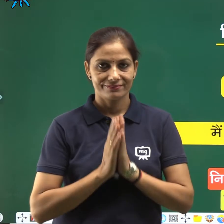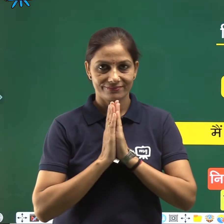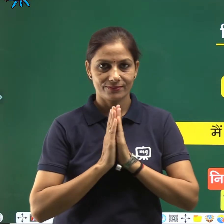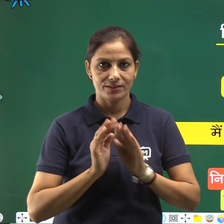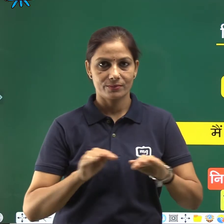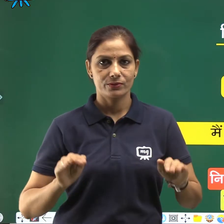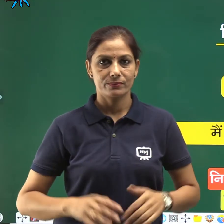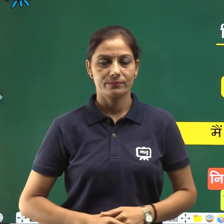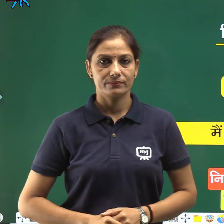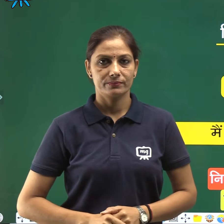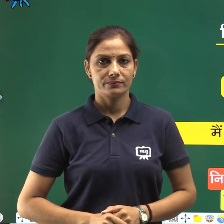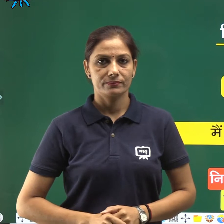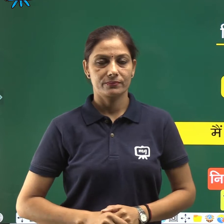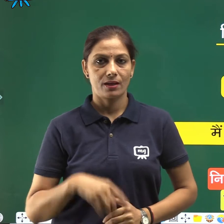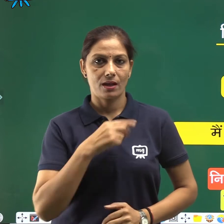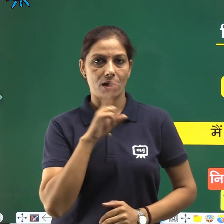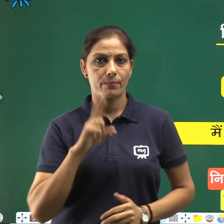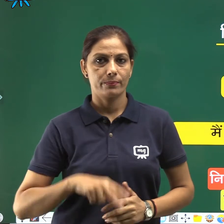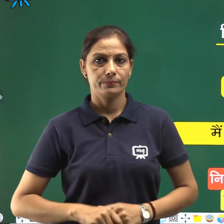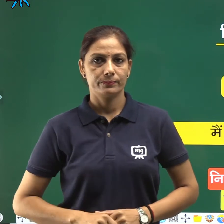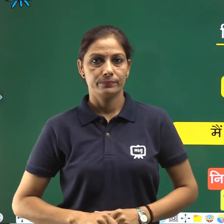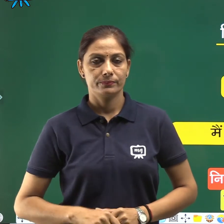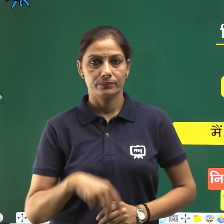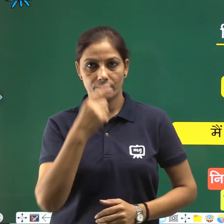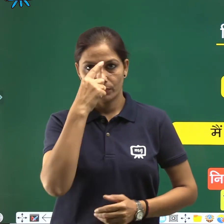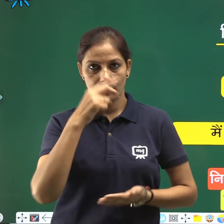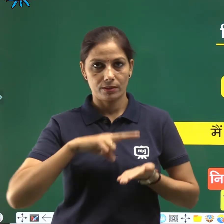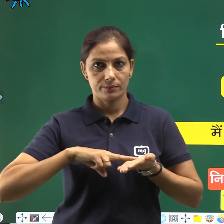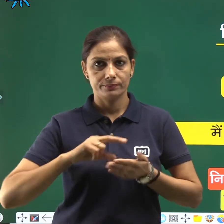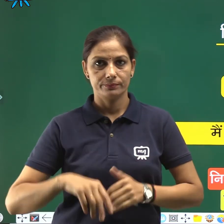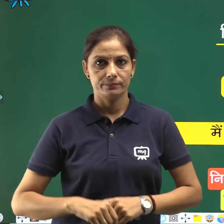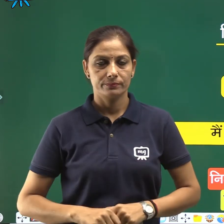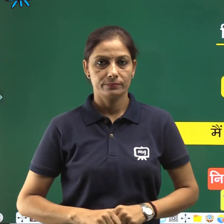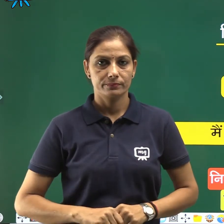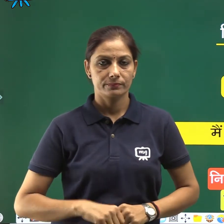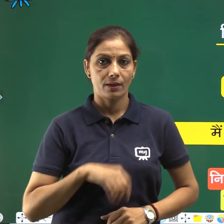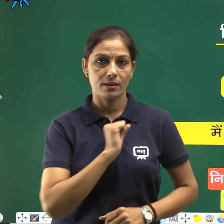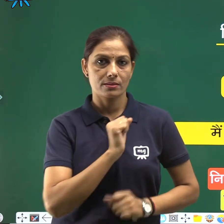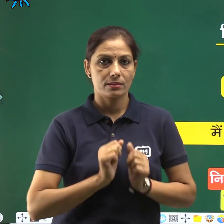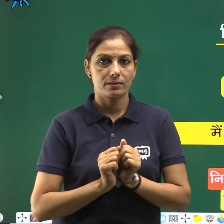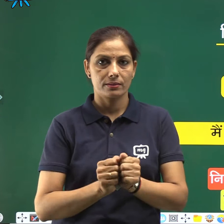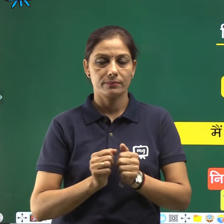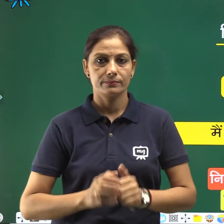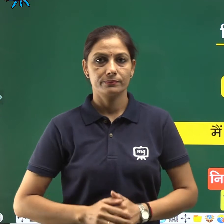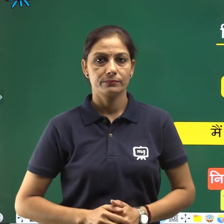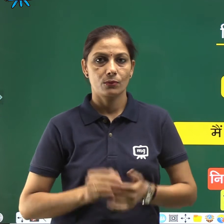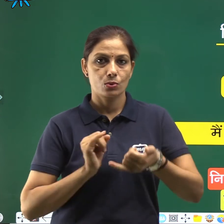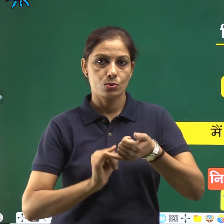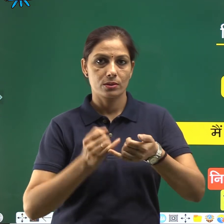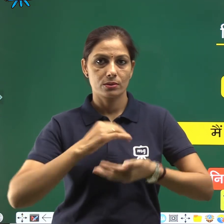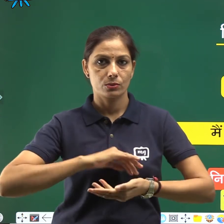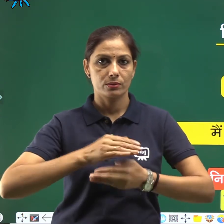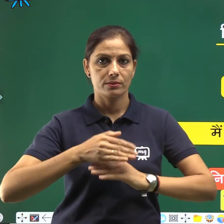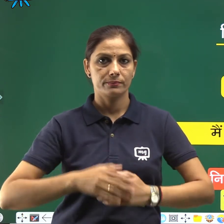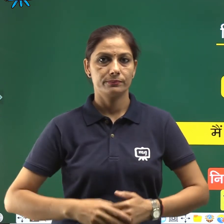नमस्कार बच्चों, मेरा नाम निर्मल कुमार गुप्ता, मेरे साथ हैं सुशीला